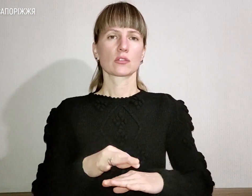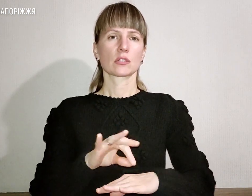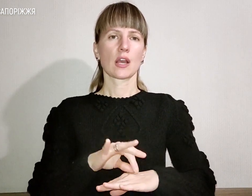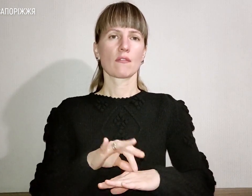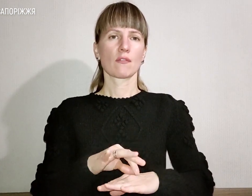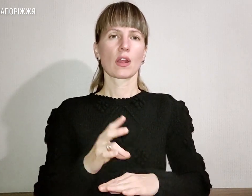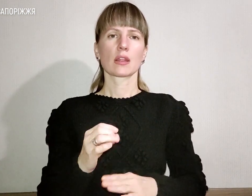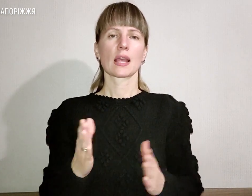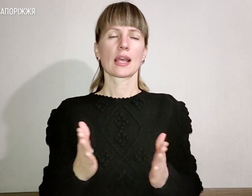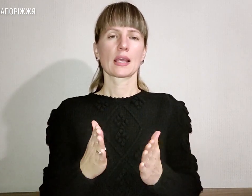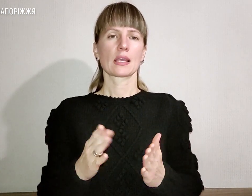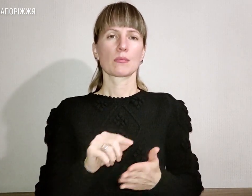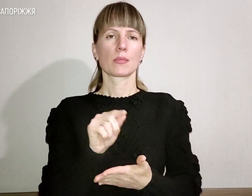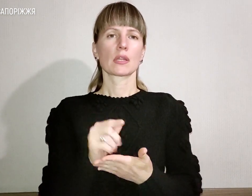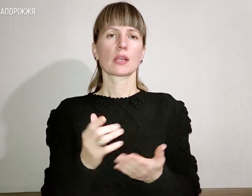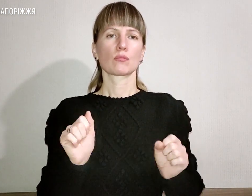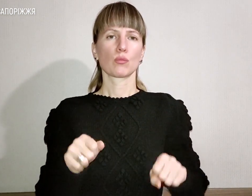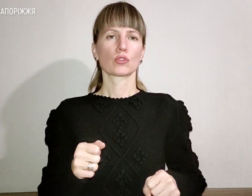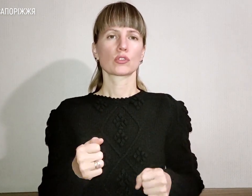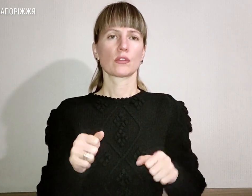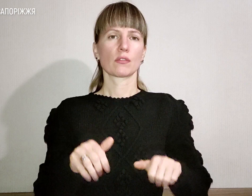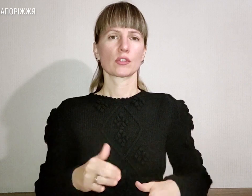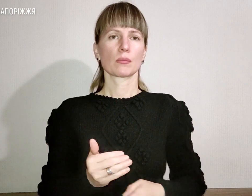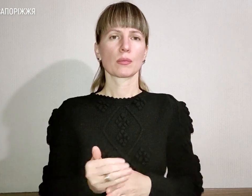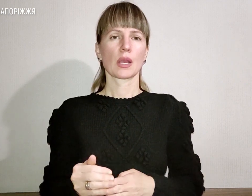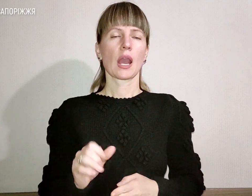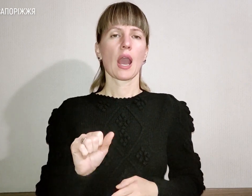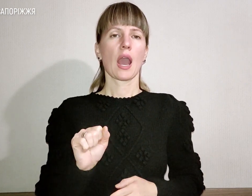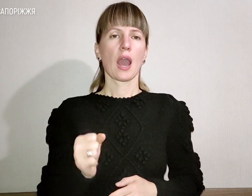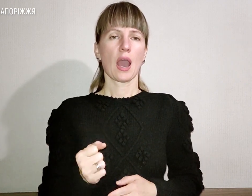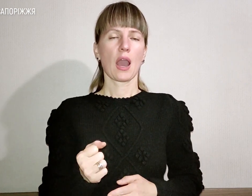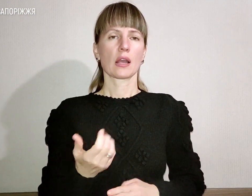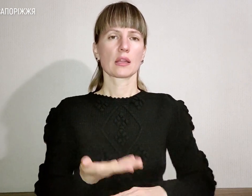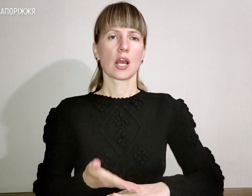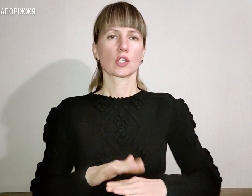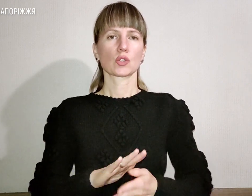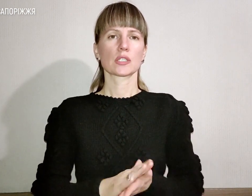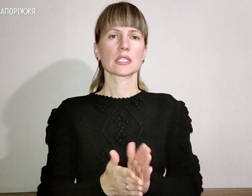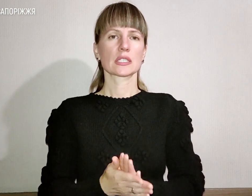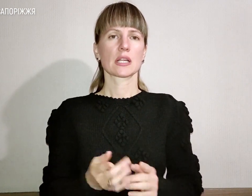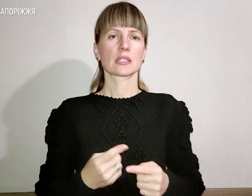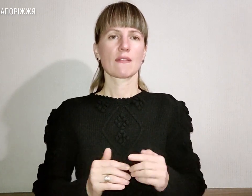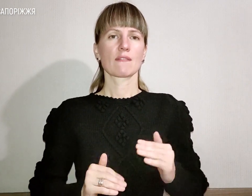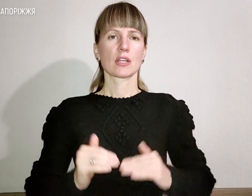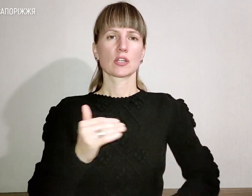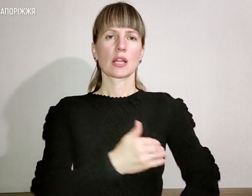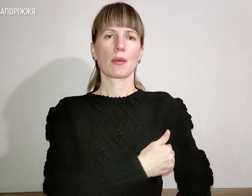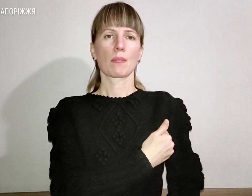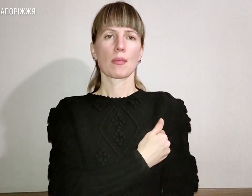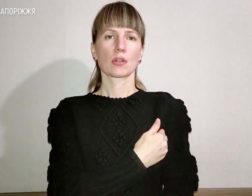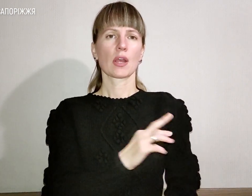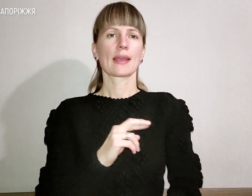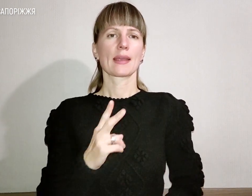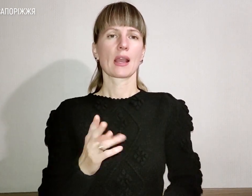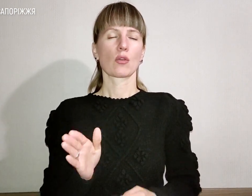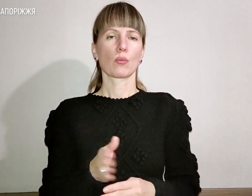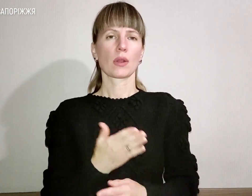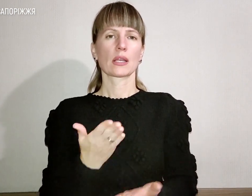якісь питання, які можна вирішити трошки пізніше, а саме гострий стан, тобто це висока температура, як її збити, якщо вона не збивається,